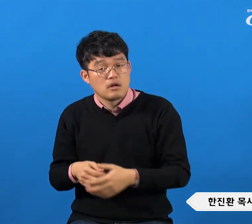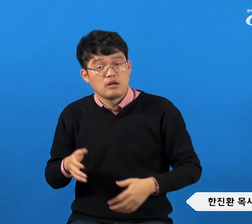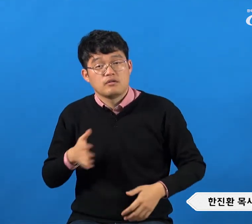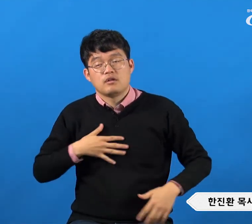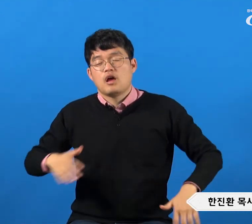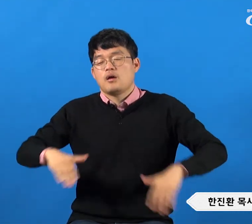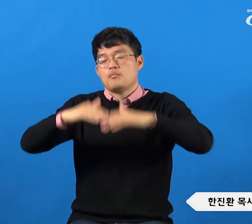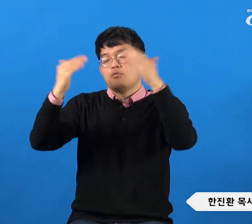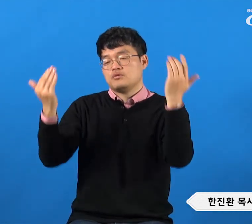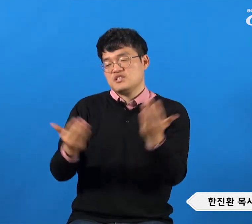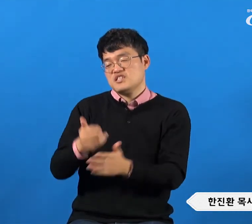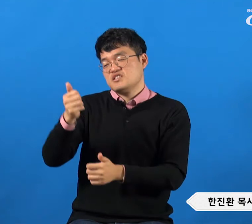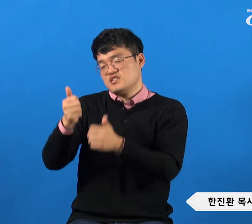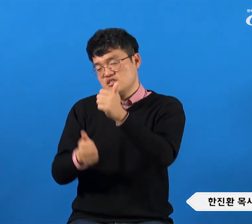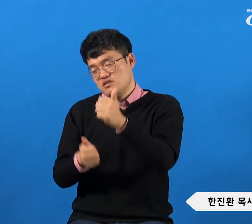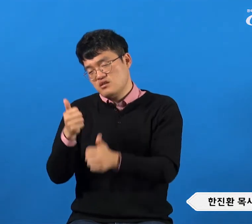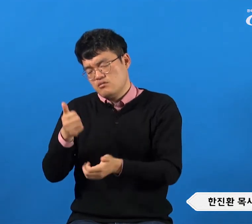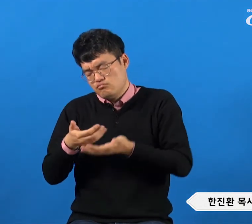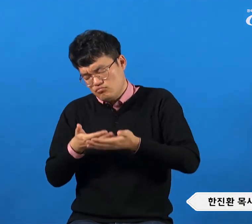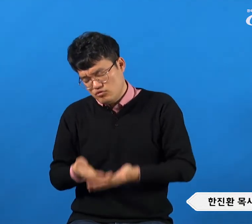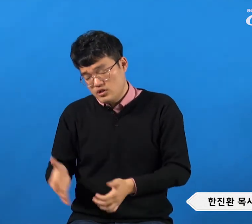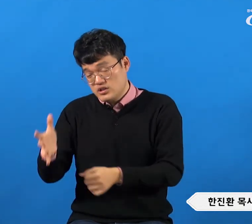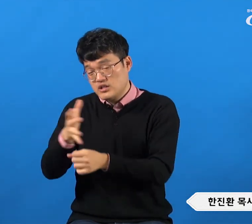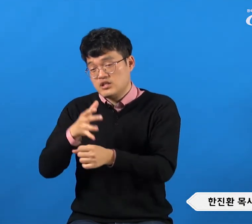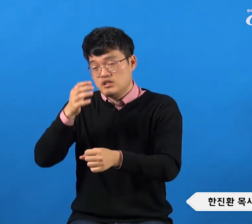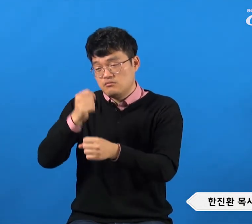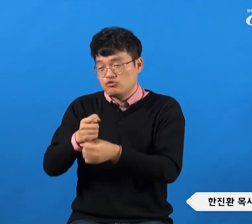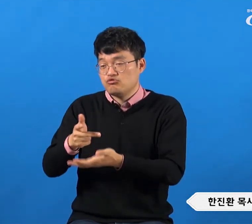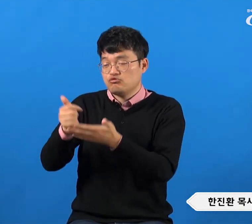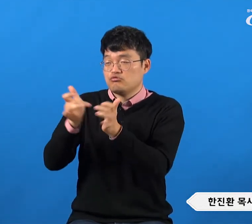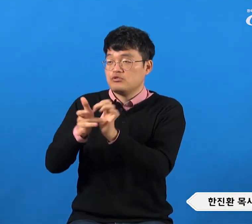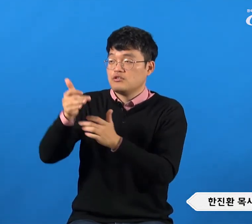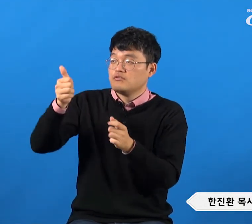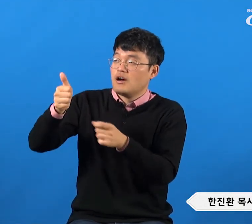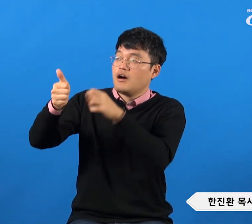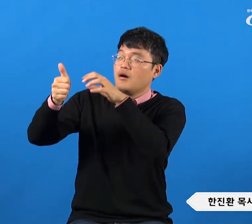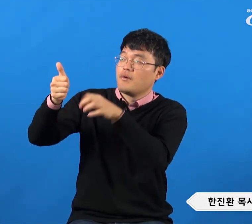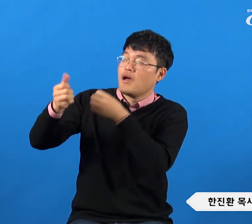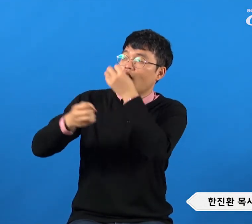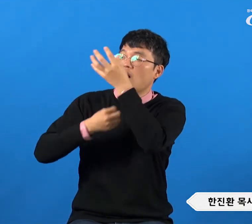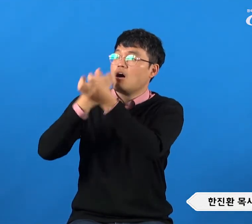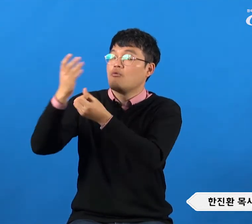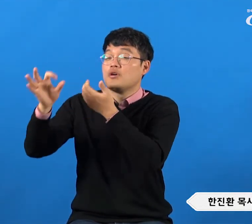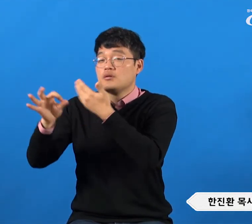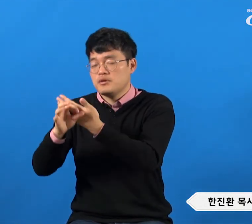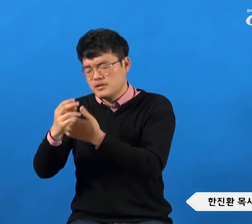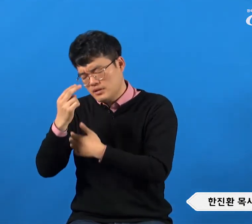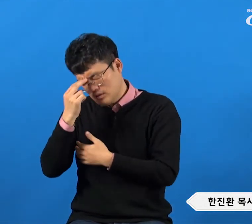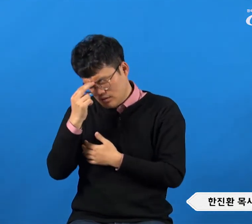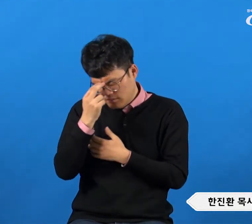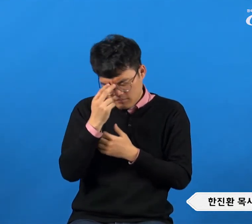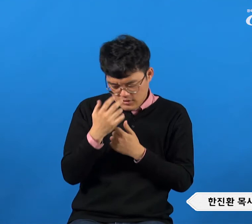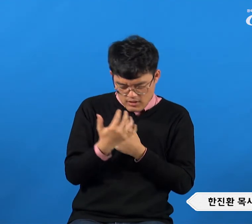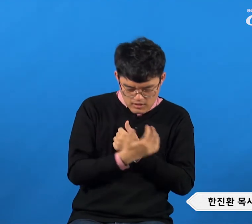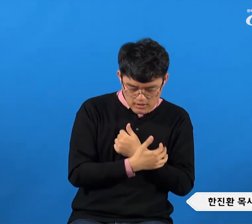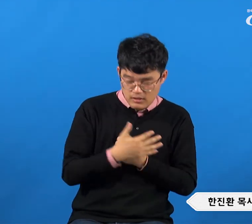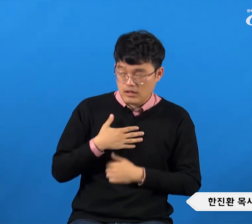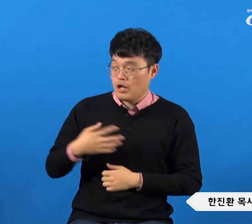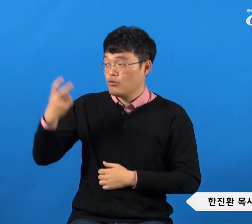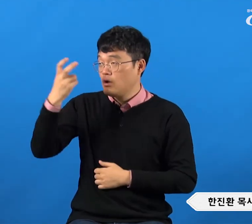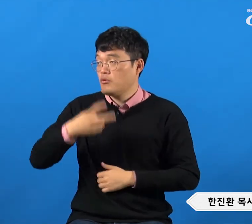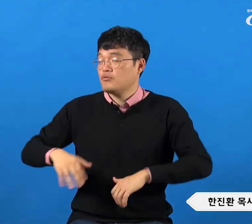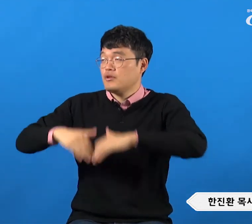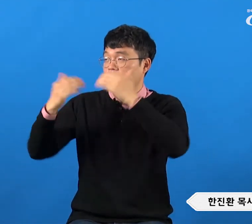내 모든 시험 무거운 짐을 주 예수 앞에 아뢰이면 근심에 쌓인 날 돌아보사